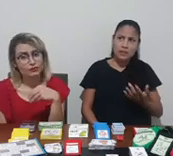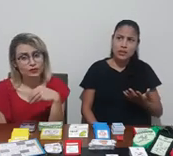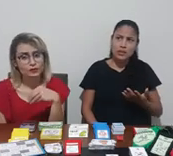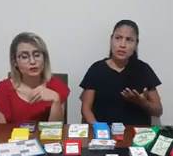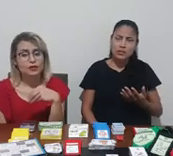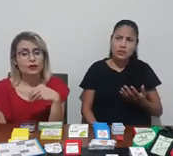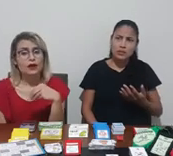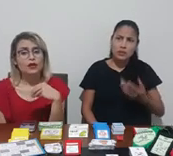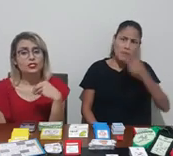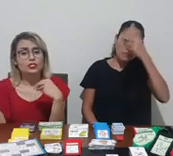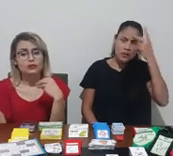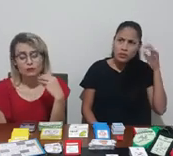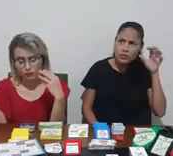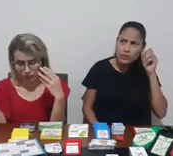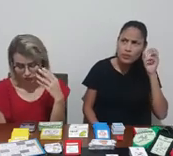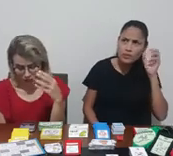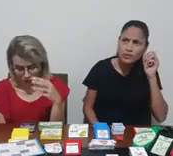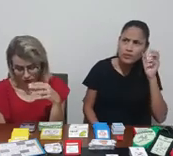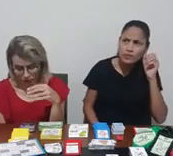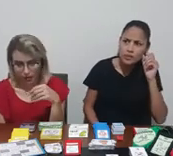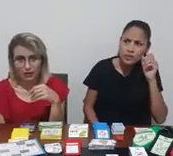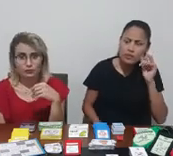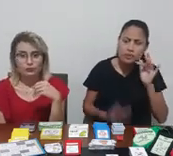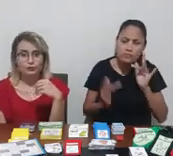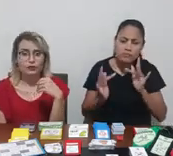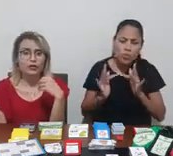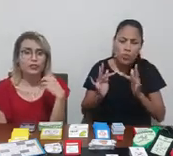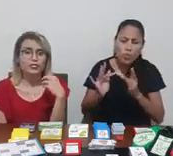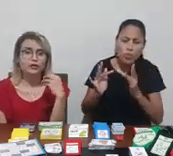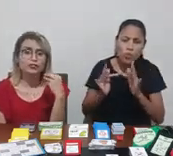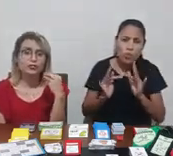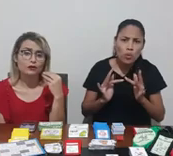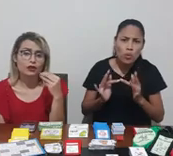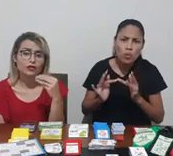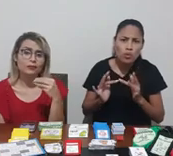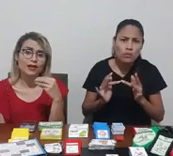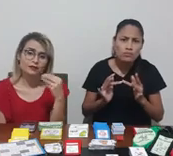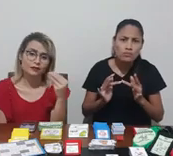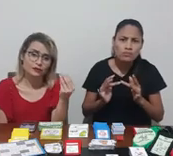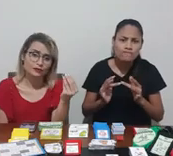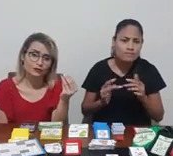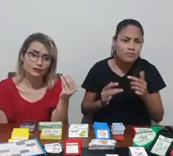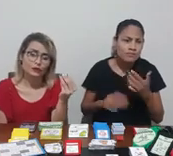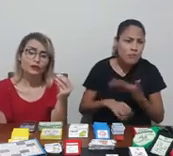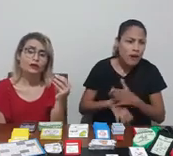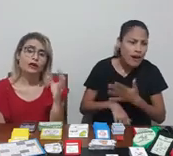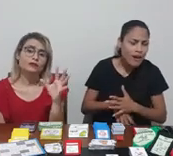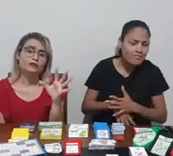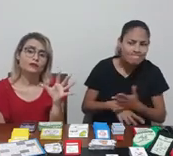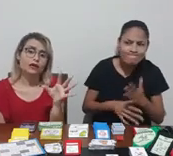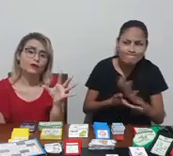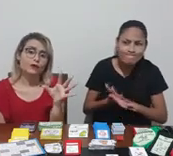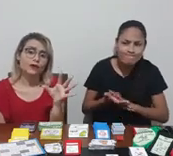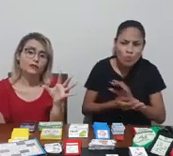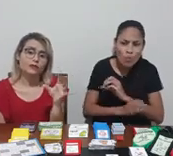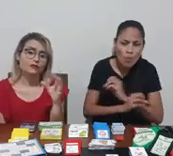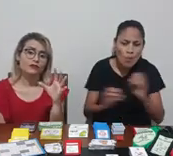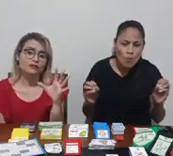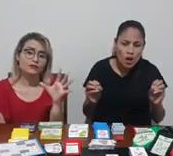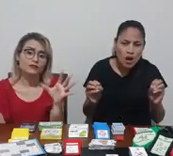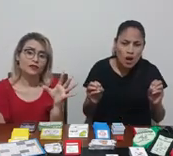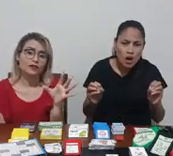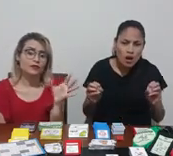os ouvintes, eles não continuam tendo contato, eles não estão ali praticando, teve um